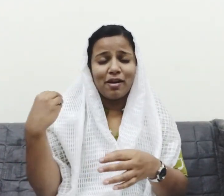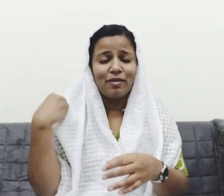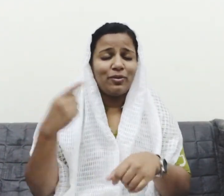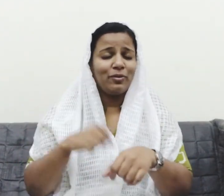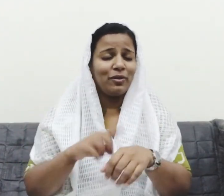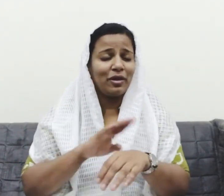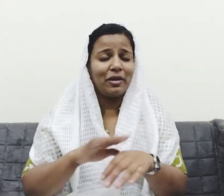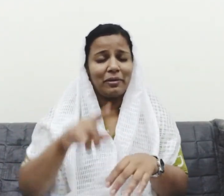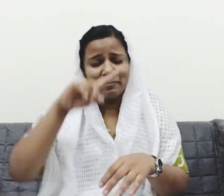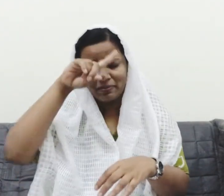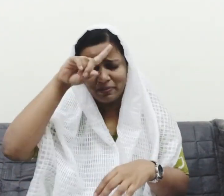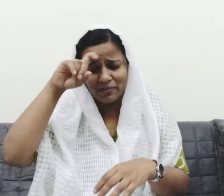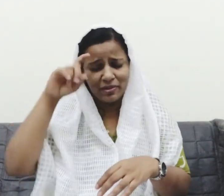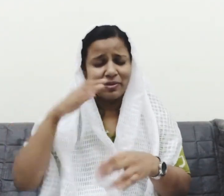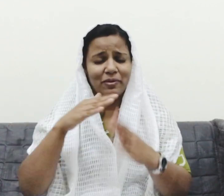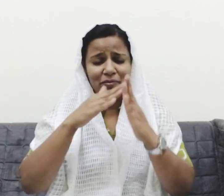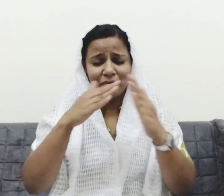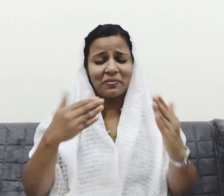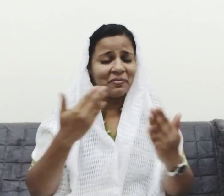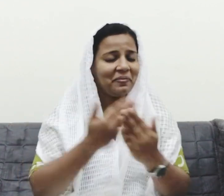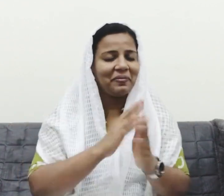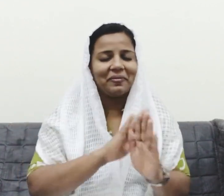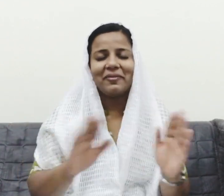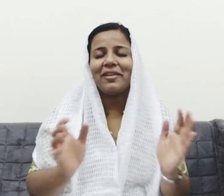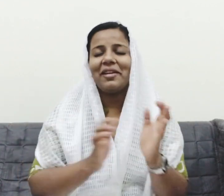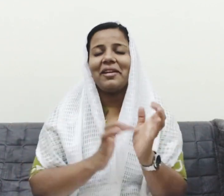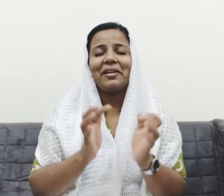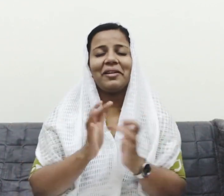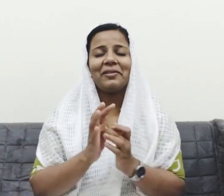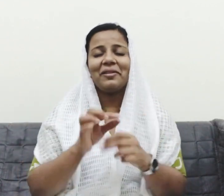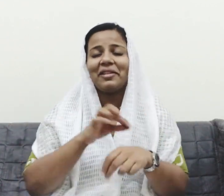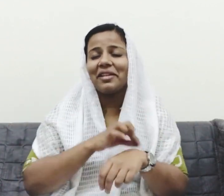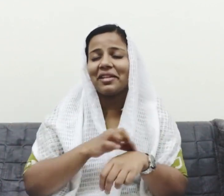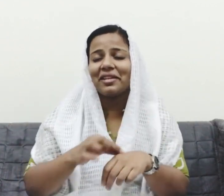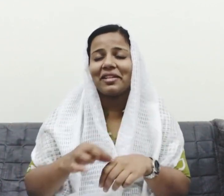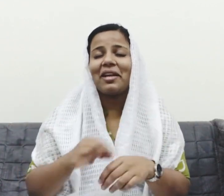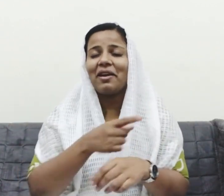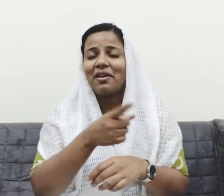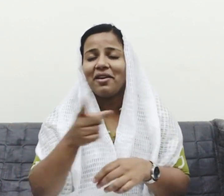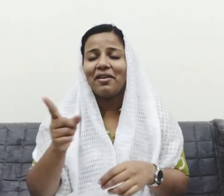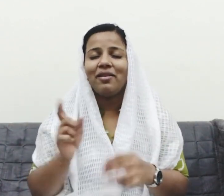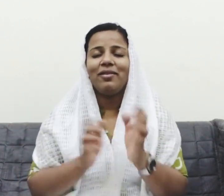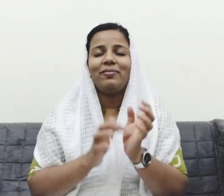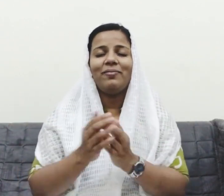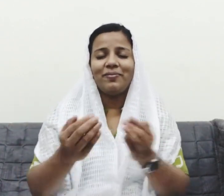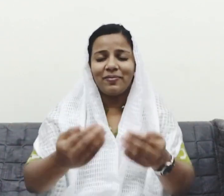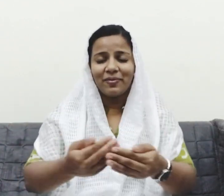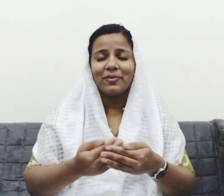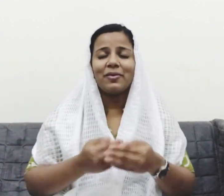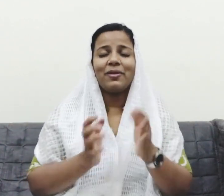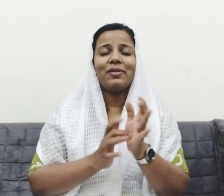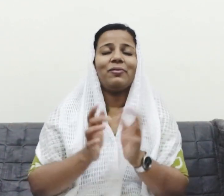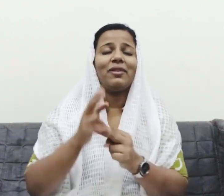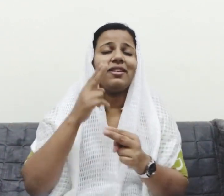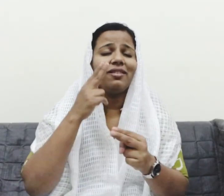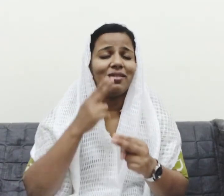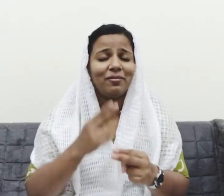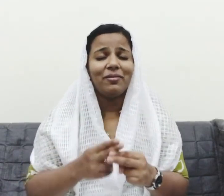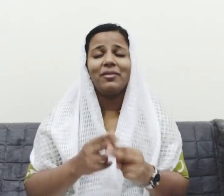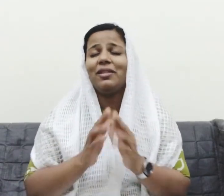ഭവിക്കാതെ, ഒരുപാതെ അവരുടെ കൂടാരത്തിന്റെ അടുത്തേക്ക് അടുത്തു വരുവാൻ സമ്മതിക്കാതെ അങ്ങയുടെ രക്തക്കോട്ടയ്ക്കുള്ളിൽ ഓരോ കുഞ്ഞുങ്ങളെയും മറയ്ക്കണമെന്ന് യേശു ക്രിസ്തു